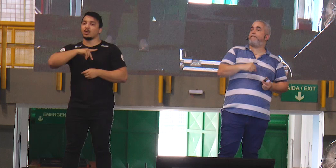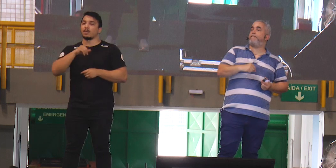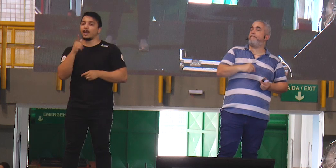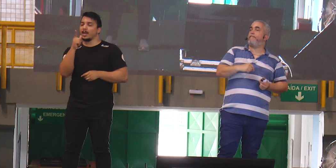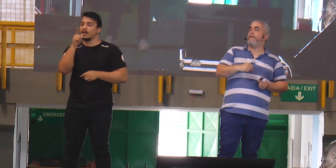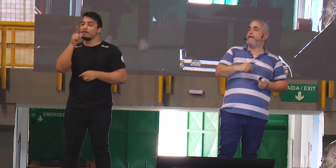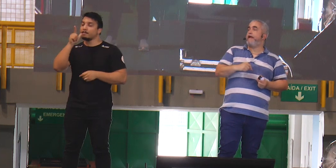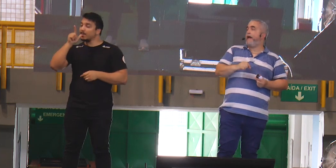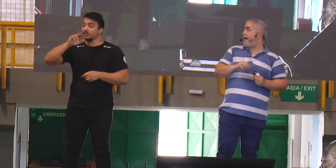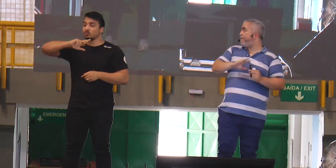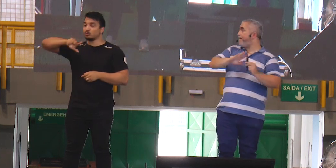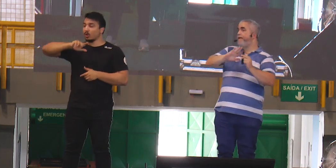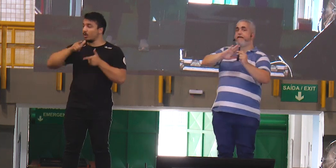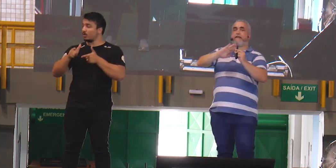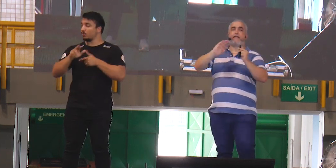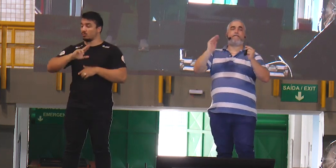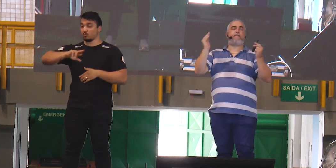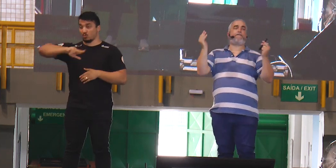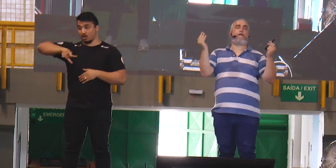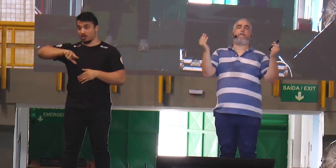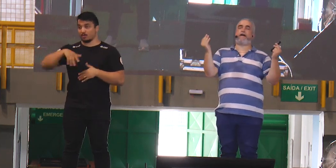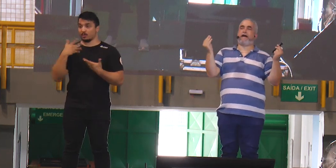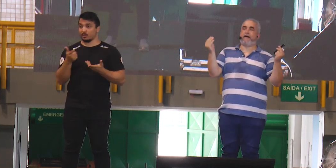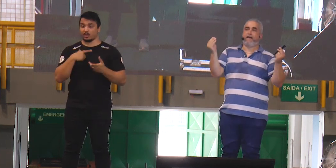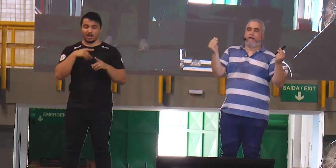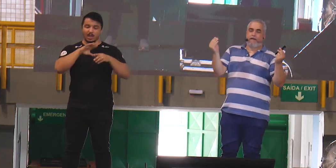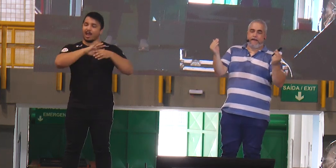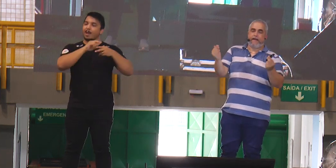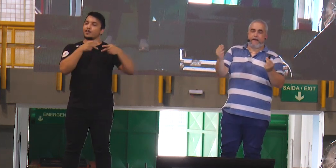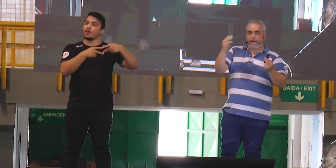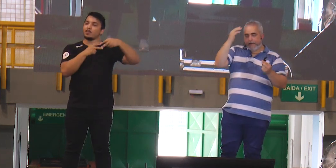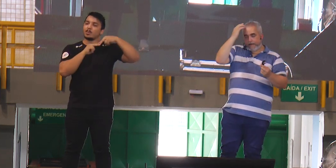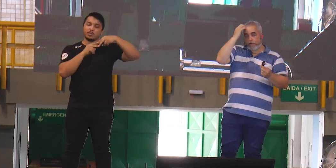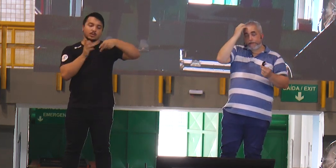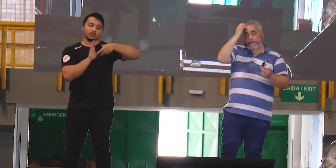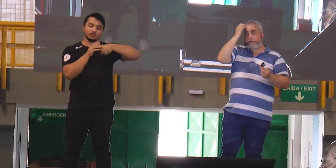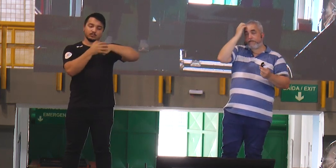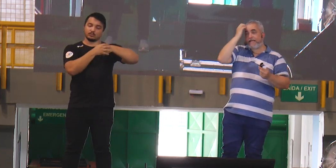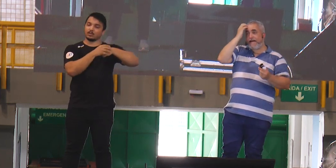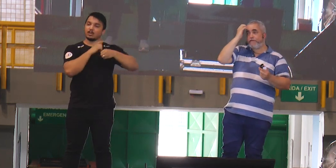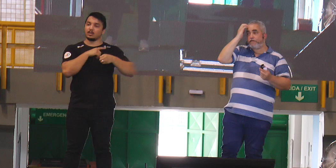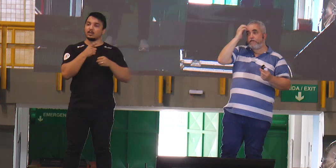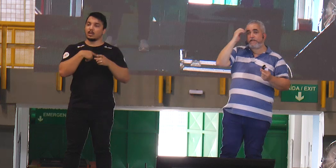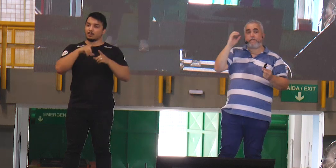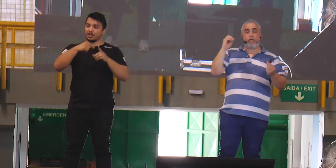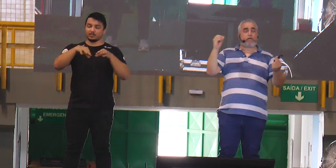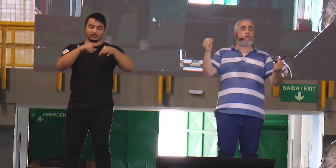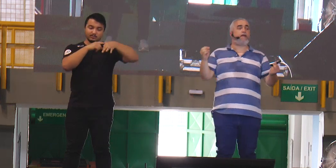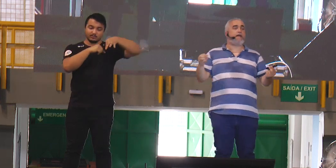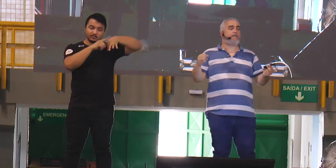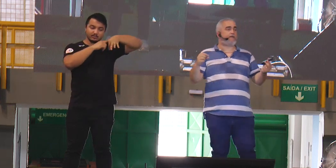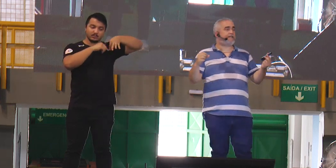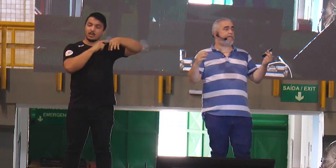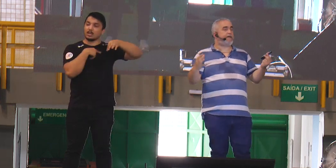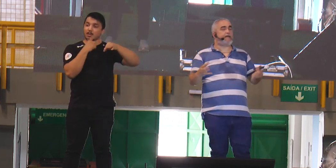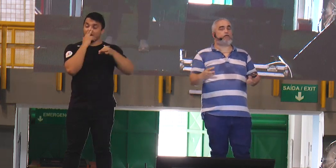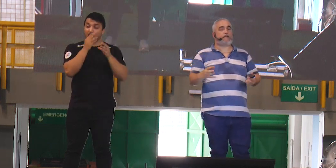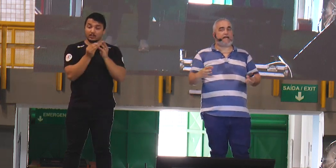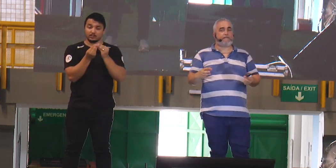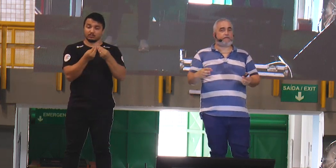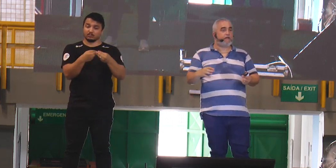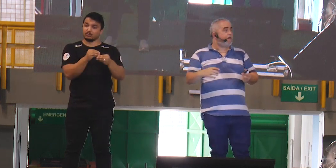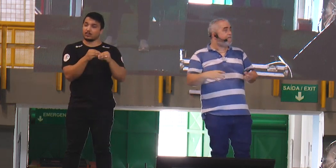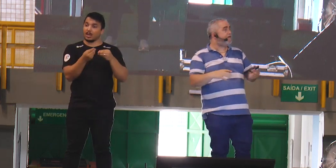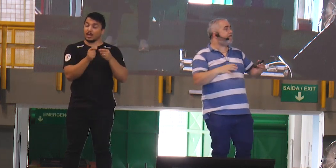pênis. A membrana que vai formar, né, os pequenos lábios vão ser muito grandes para ser